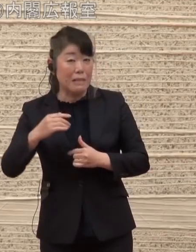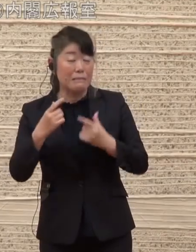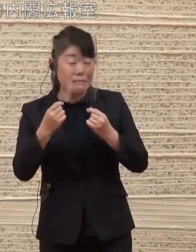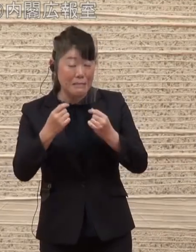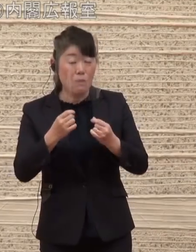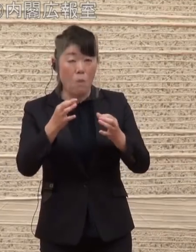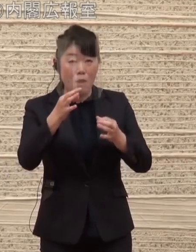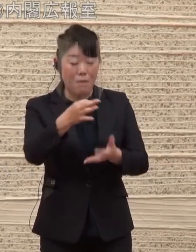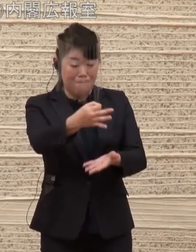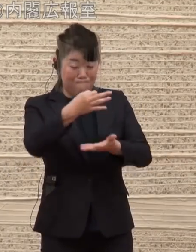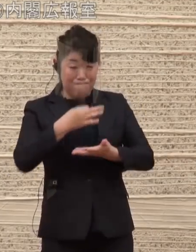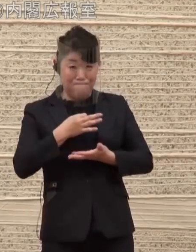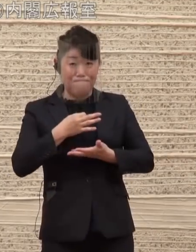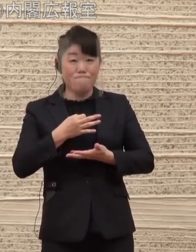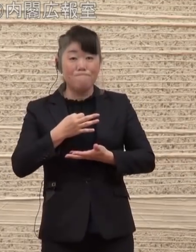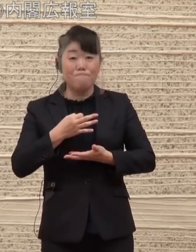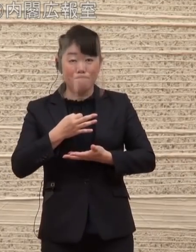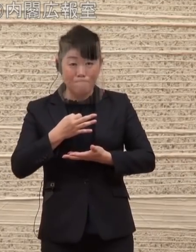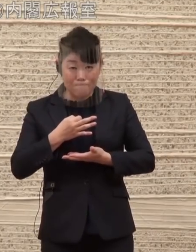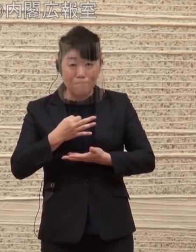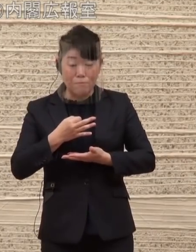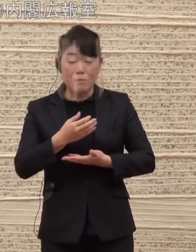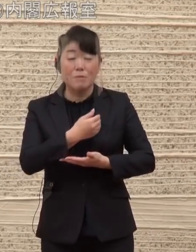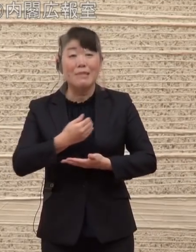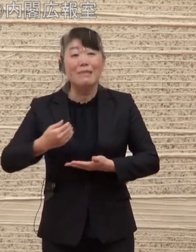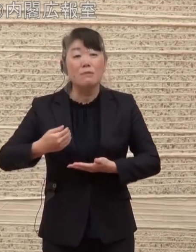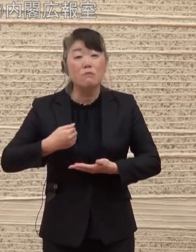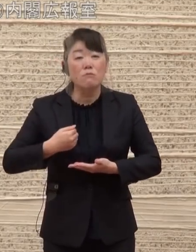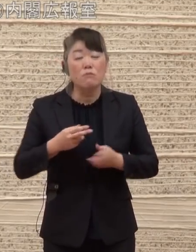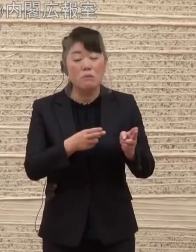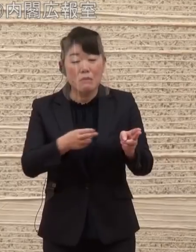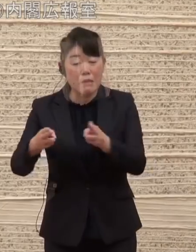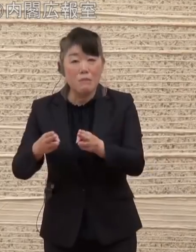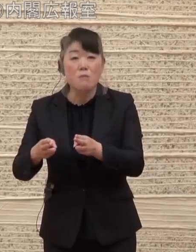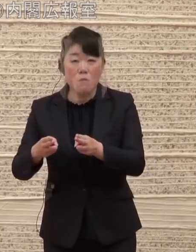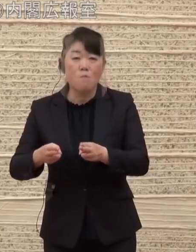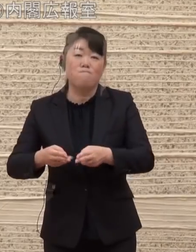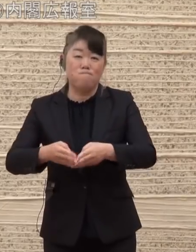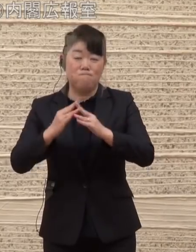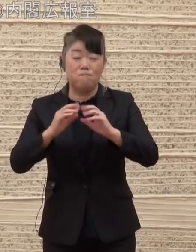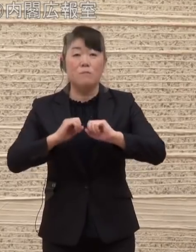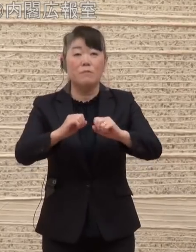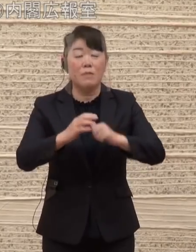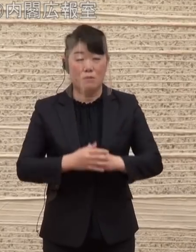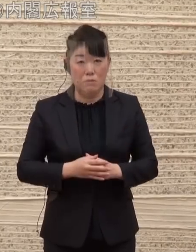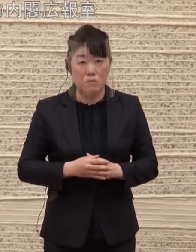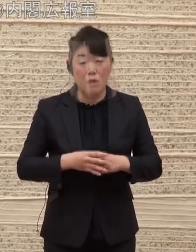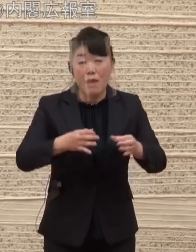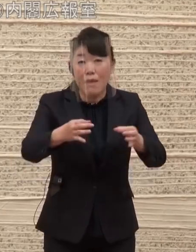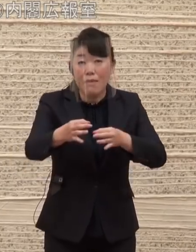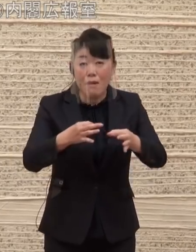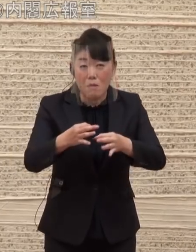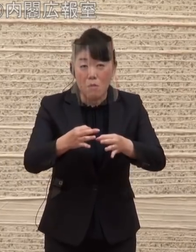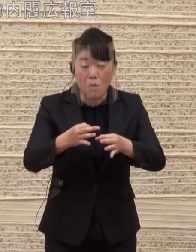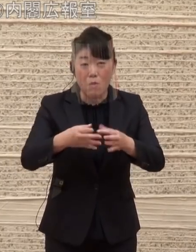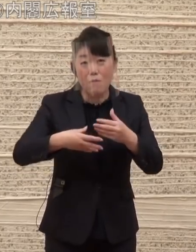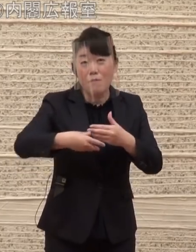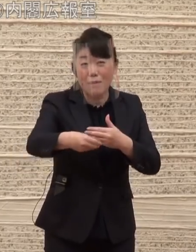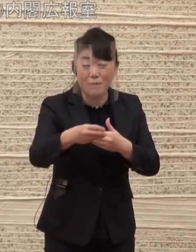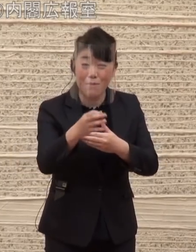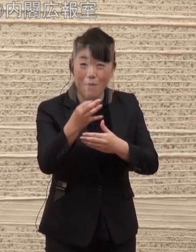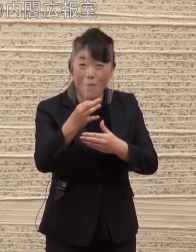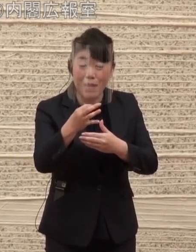新しい制度も創設します店舗の家賃負担を軽減する